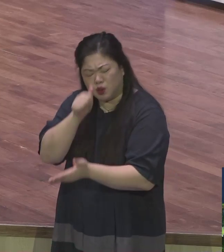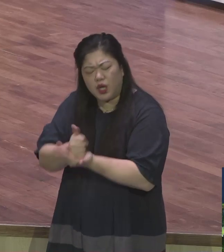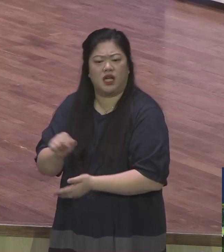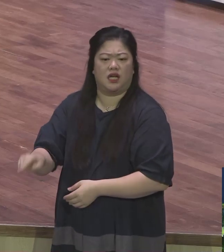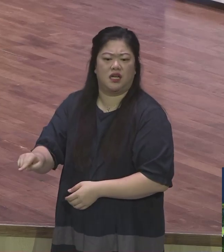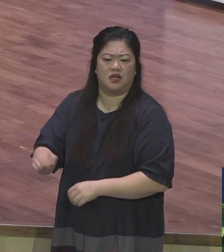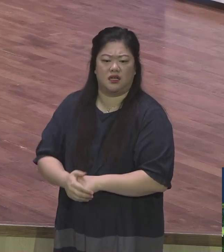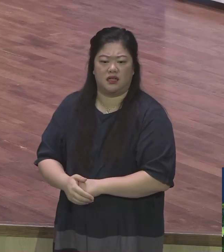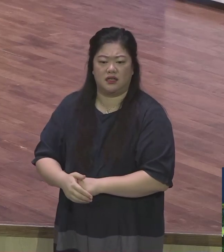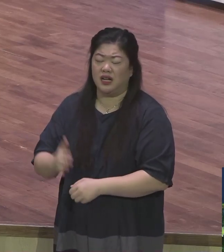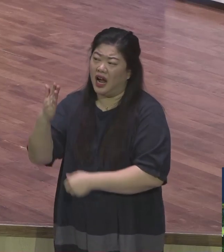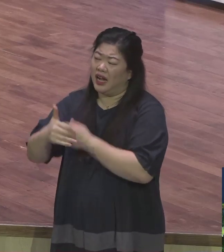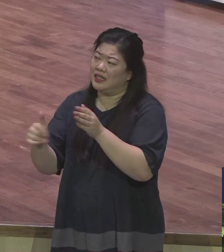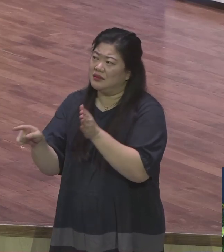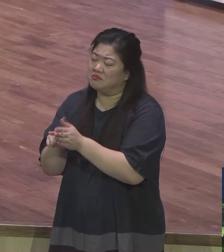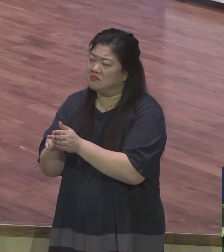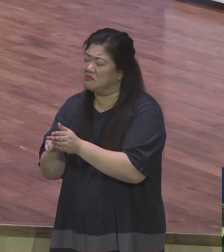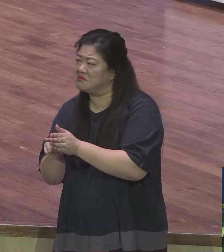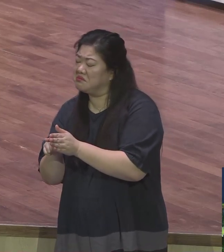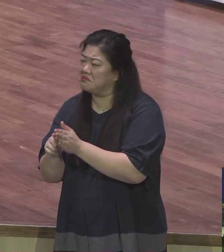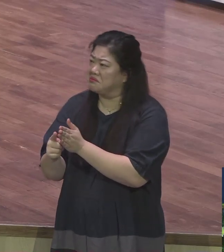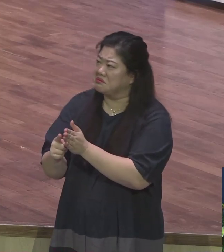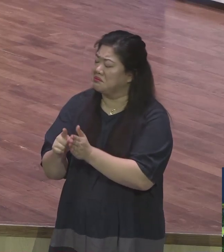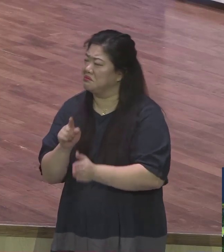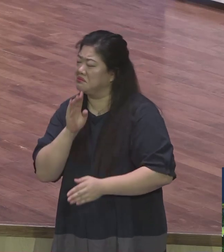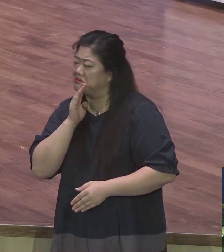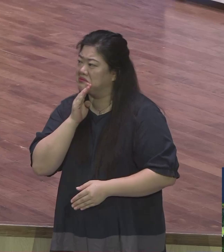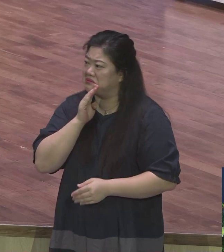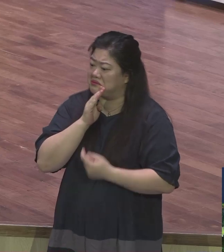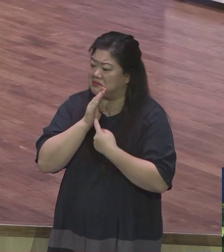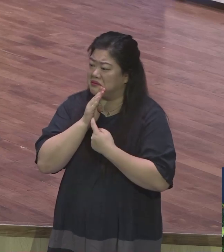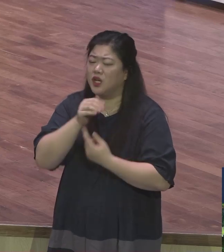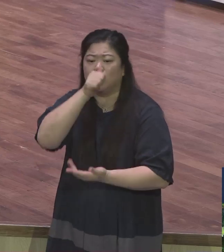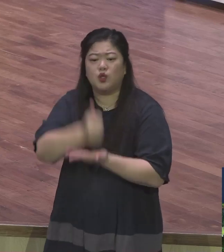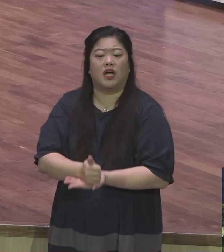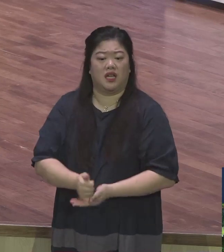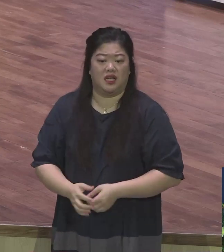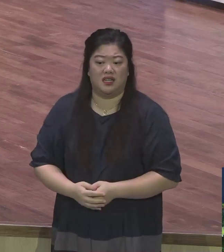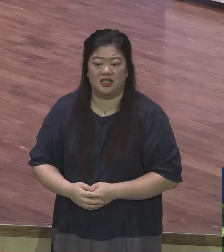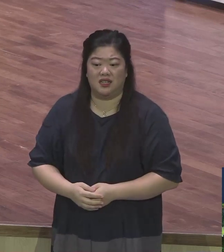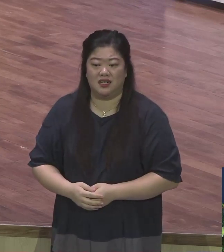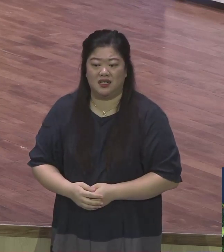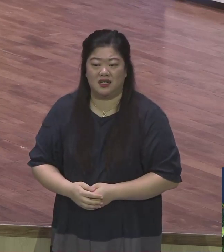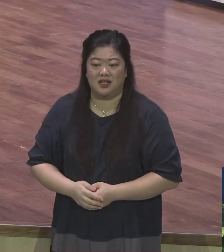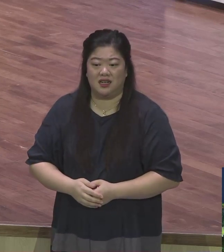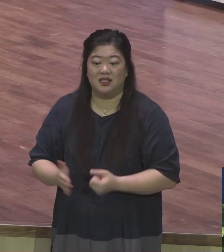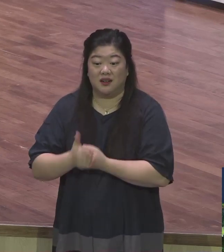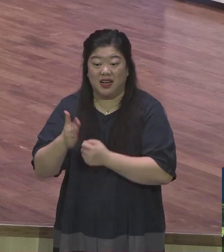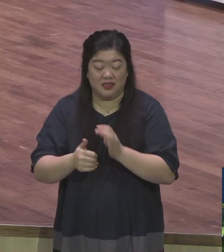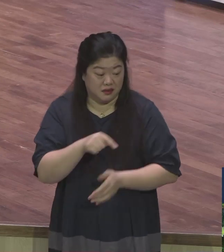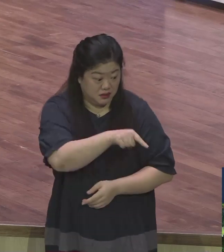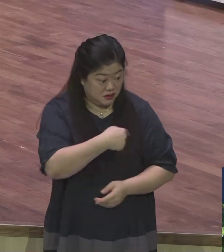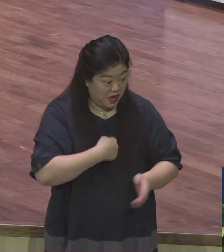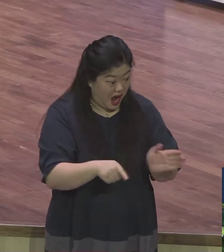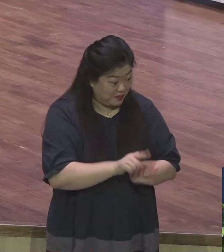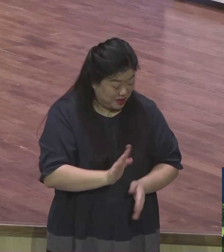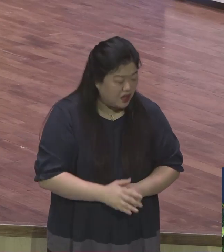안 믿으니까 응답을 못 받는 겁니다. 안 믿으니까 모든 것 다 죽고 다 뺏겨.